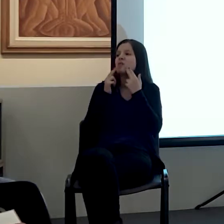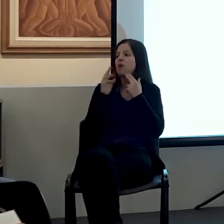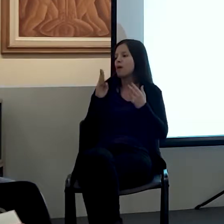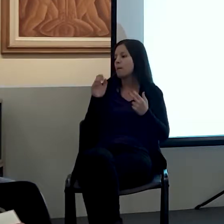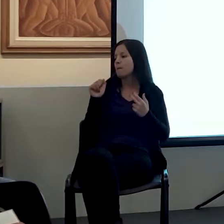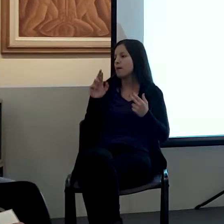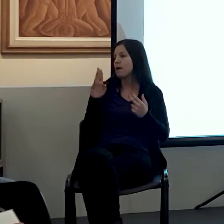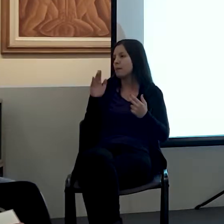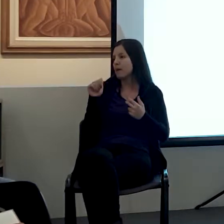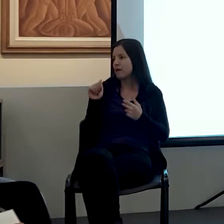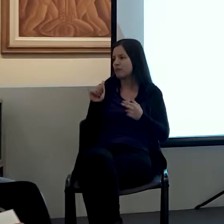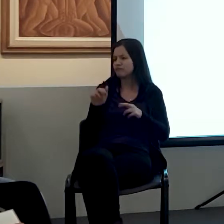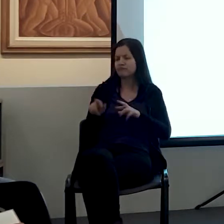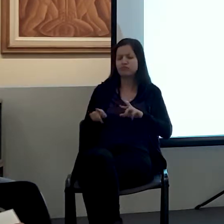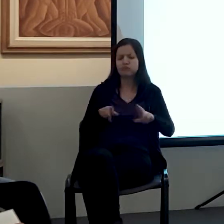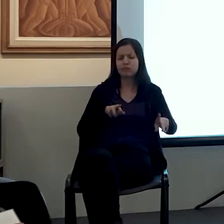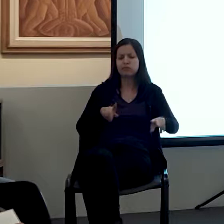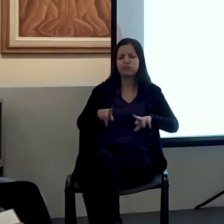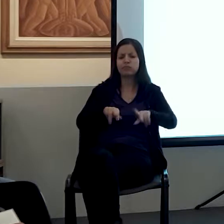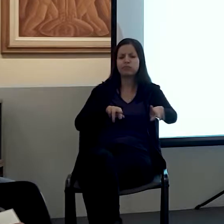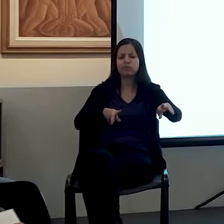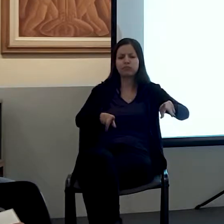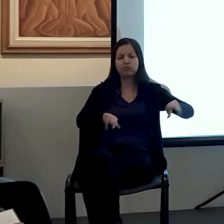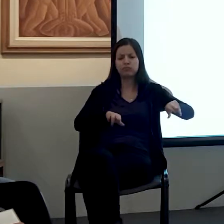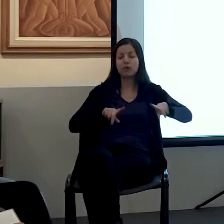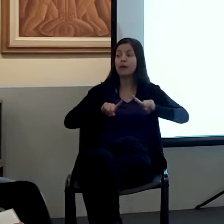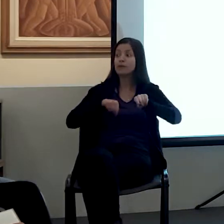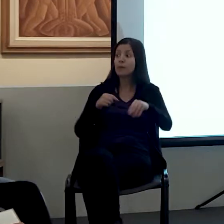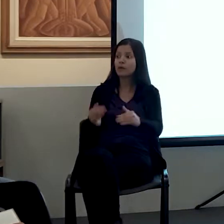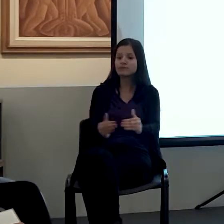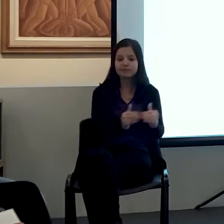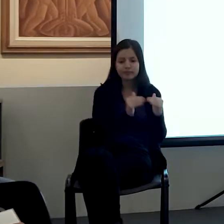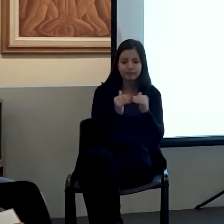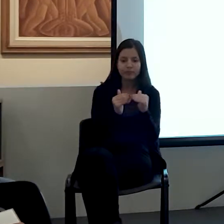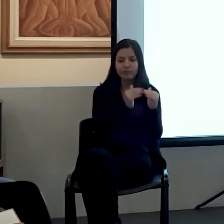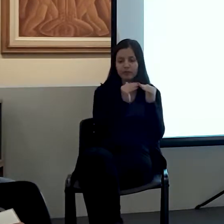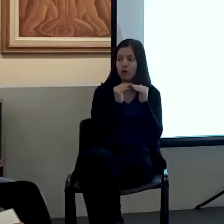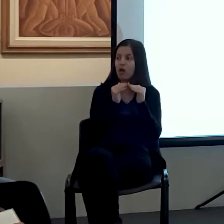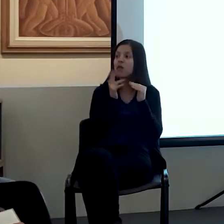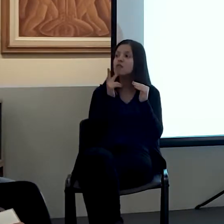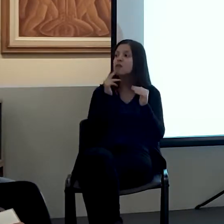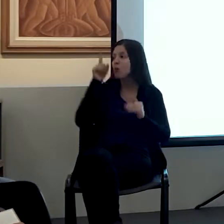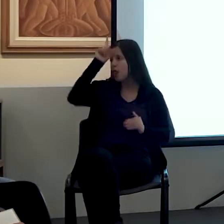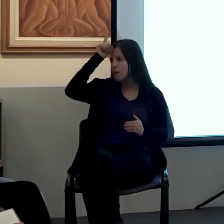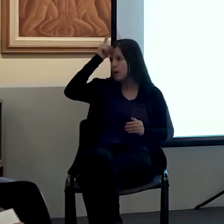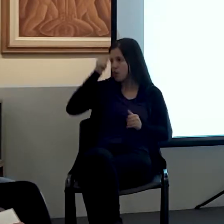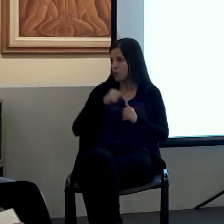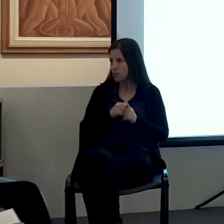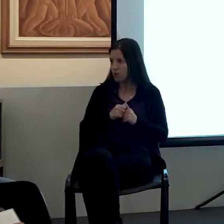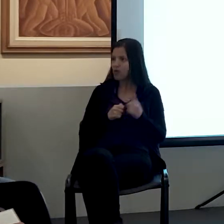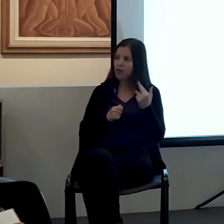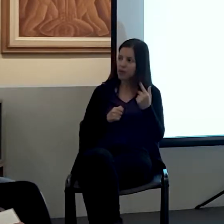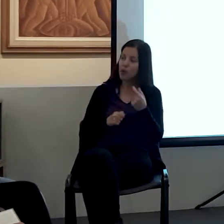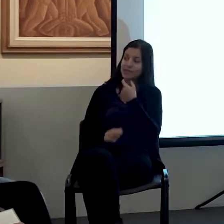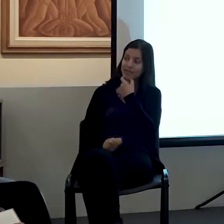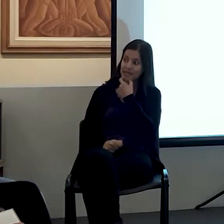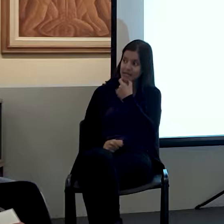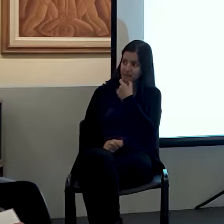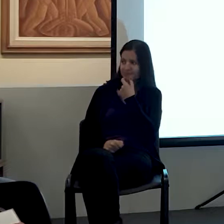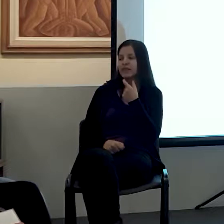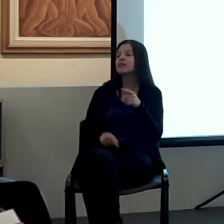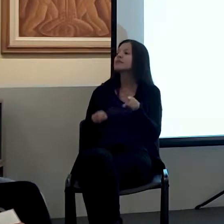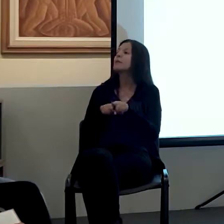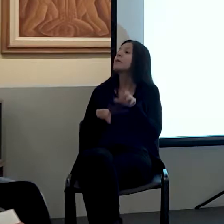que foram unificadas numa língua que virou alemão. Foi assim com o inglês, aliás, uma tradução da Bíblia